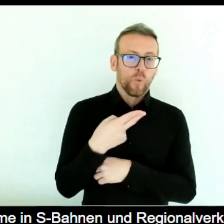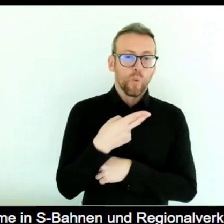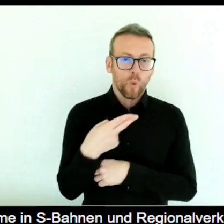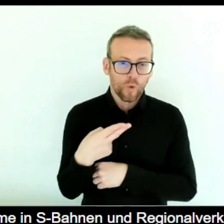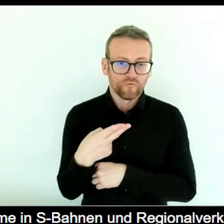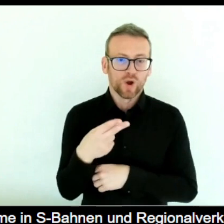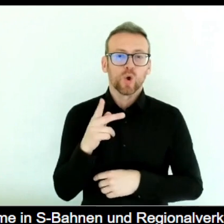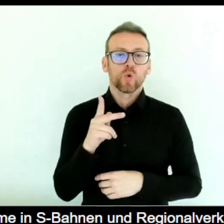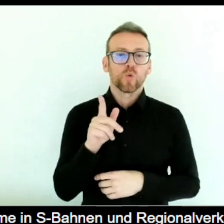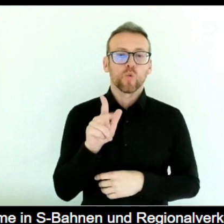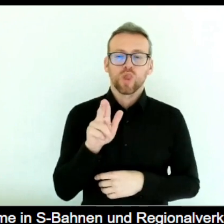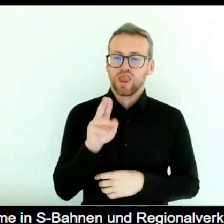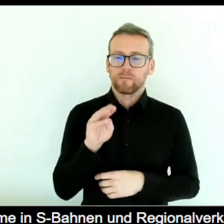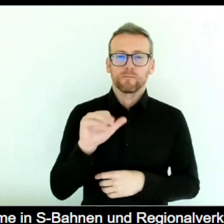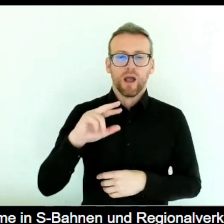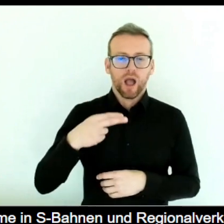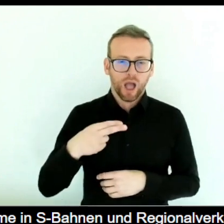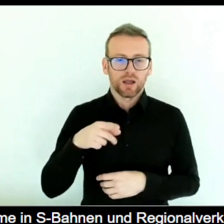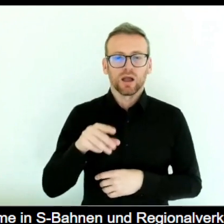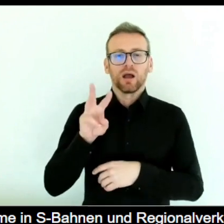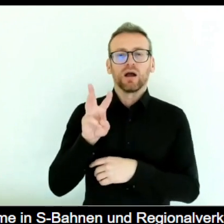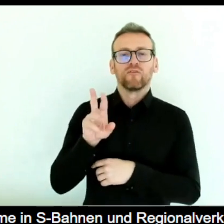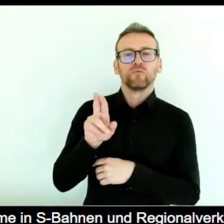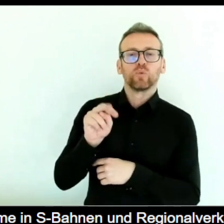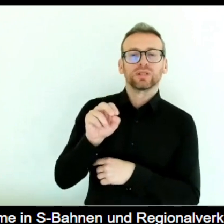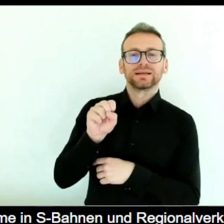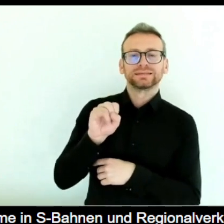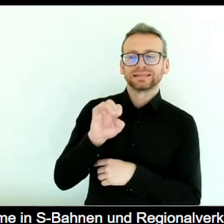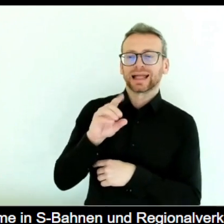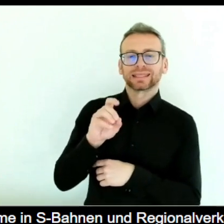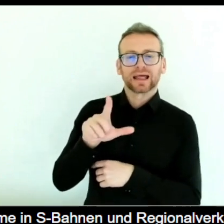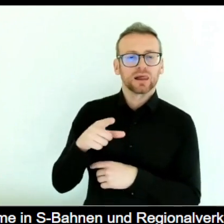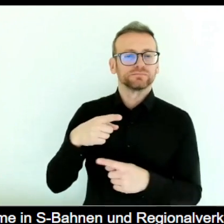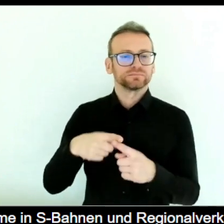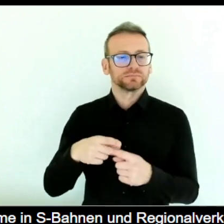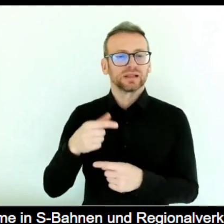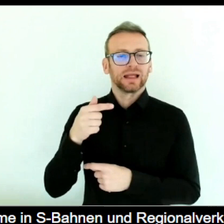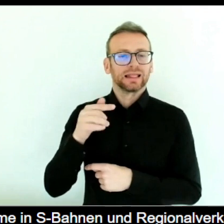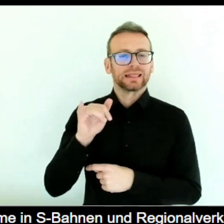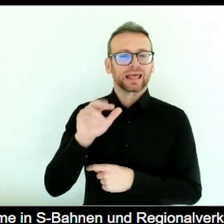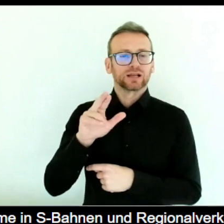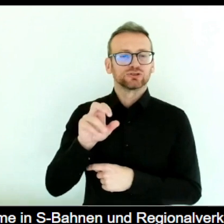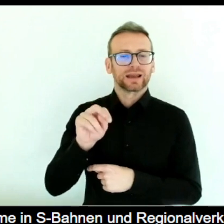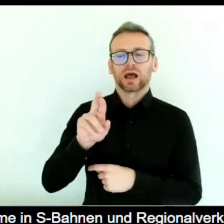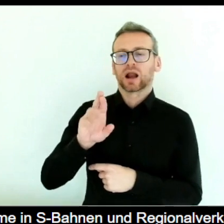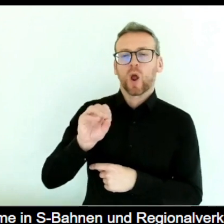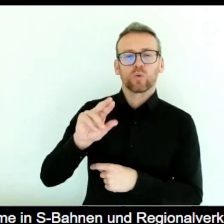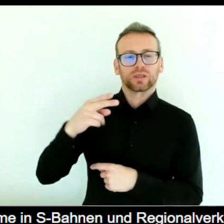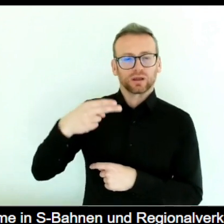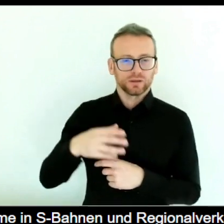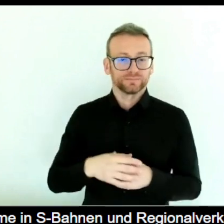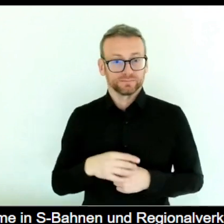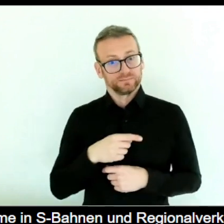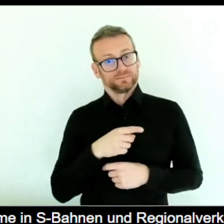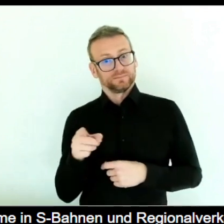über die Tarifierungsverluste entsprechend verständigt. waren in den letzten Tagen und Wochen